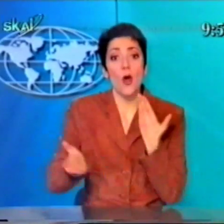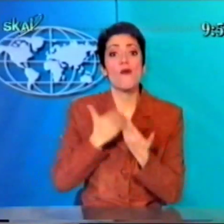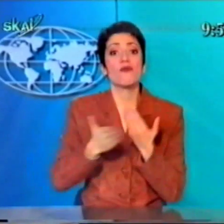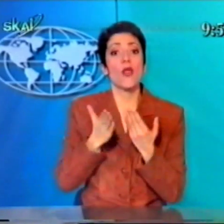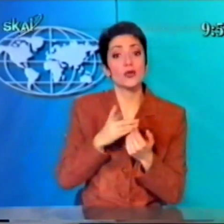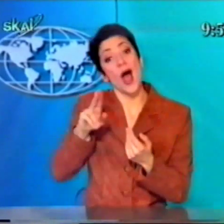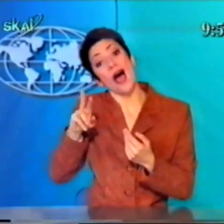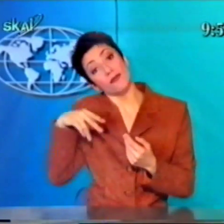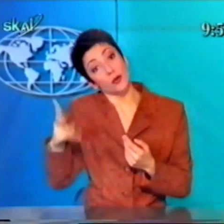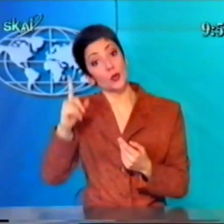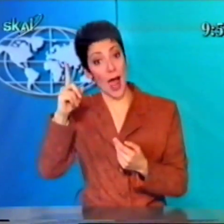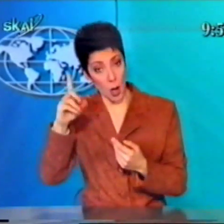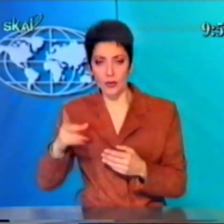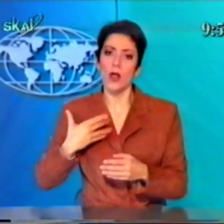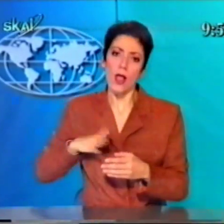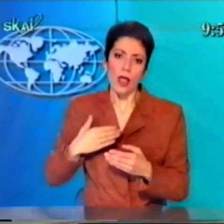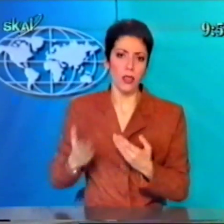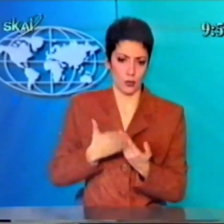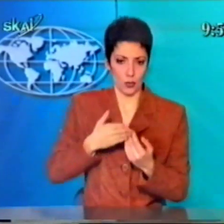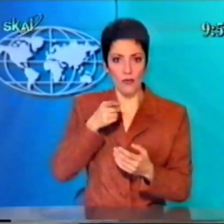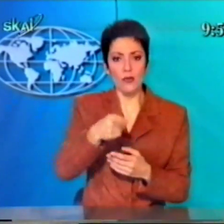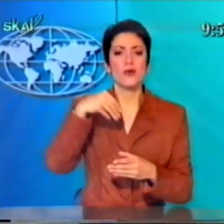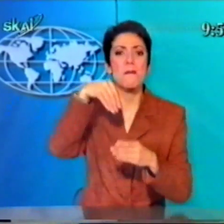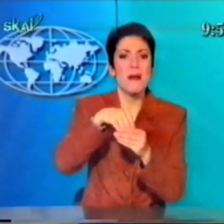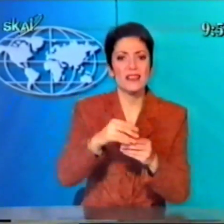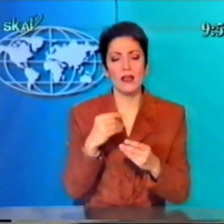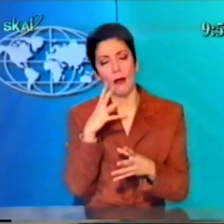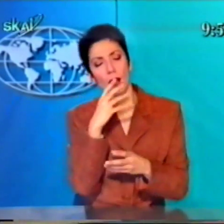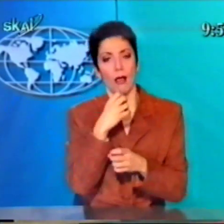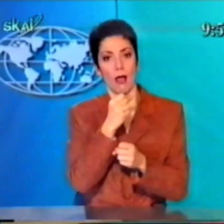τον 25χρονο αδελφό του Βογιατζή που είχε χάσει τις αισθήσεις του.